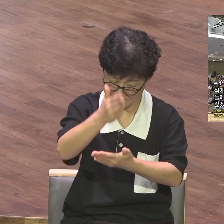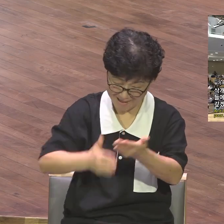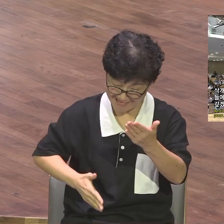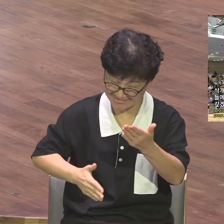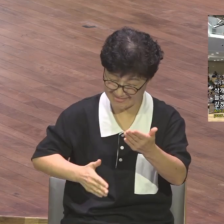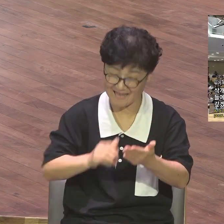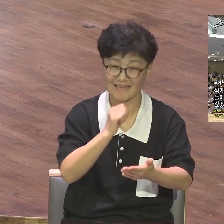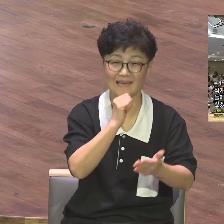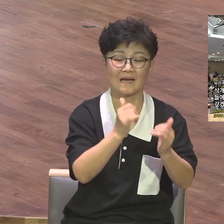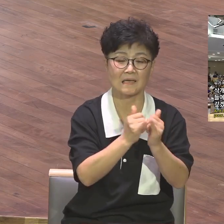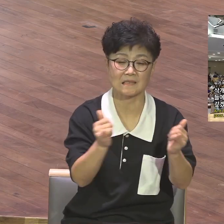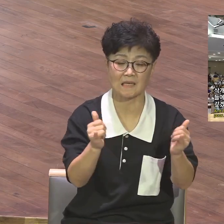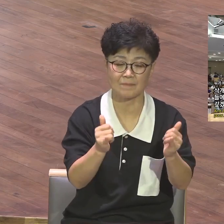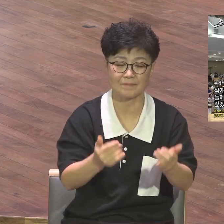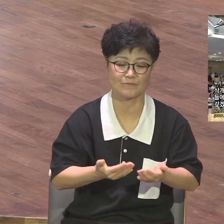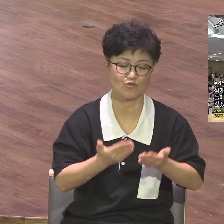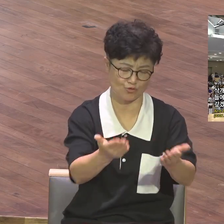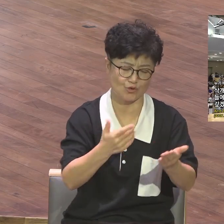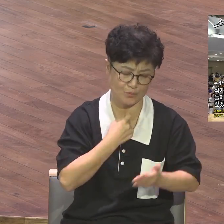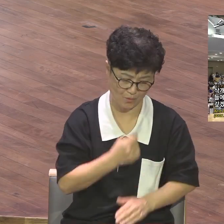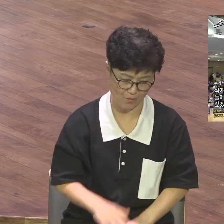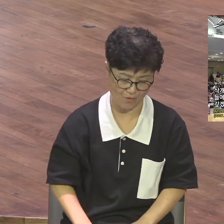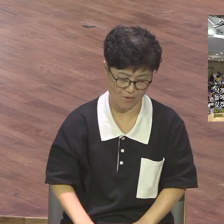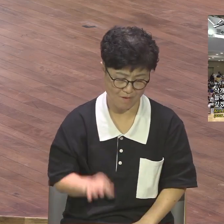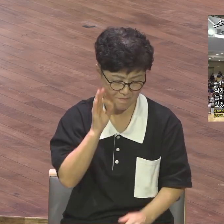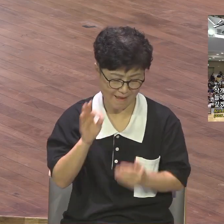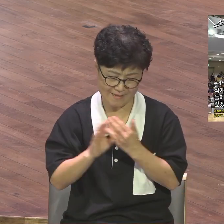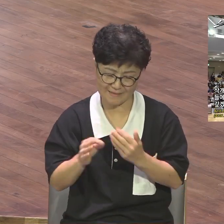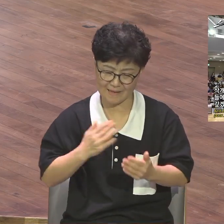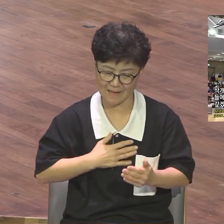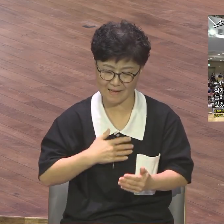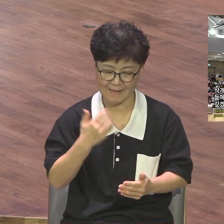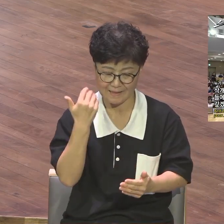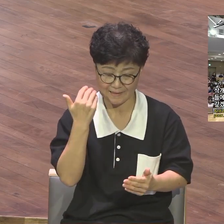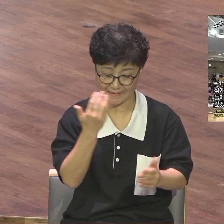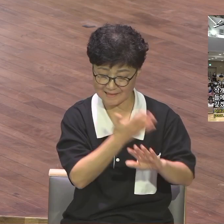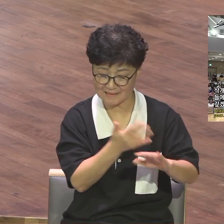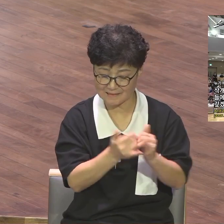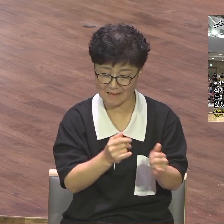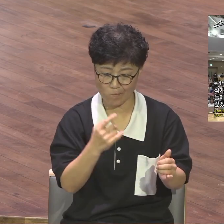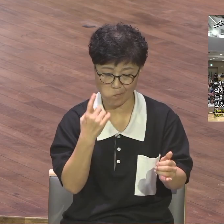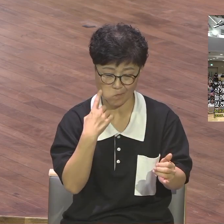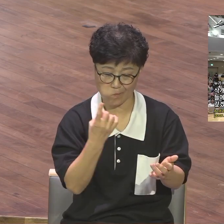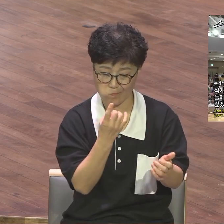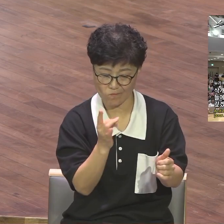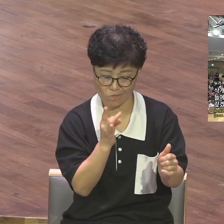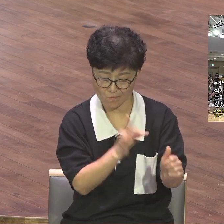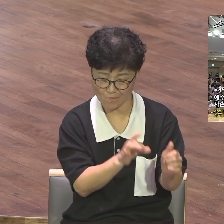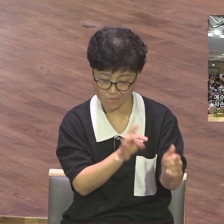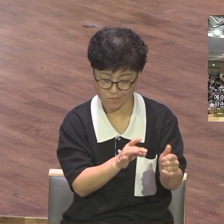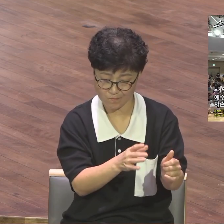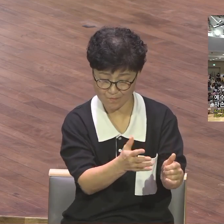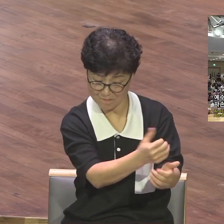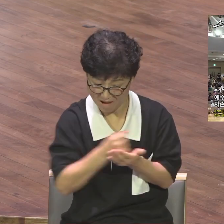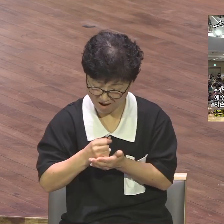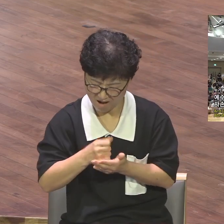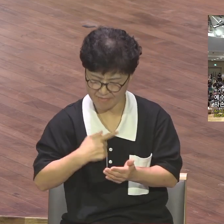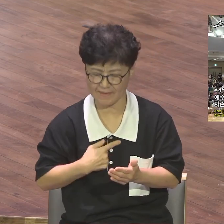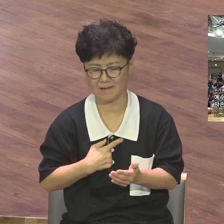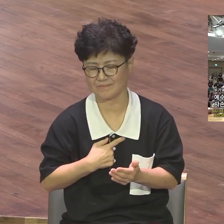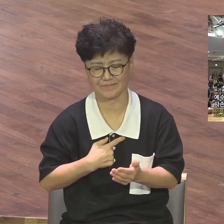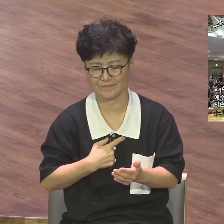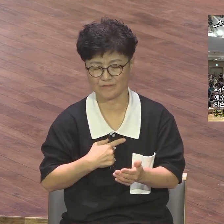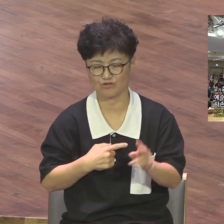가난한 자들에게 주겠사오며 만일 누구의 것을 속여 빼앗은 일이 있으면 내 갑절이나 갚겠나이다.